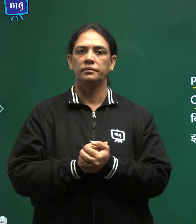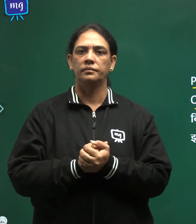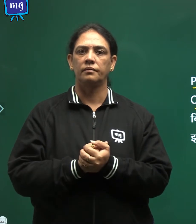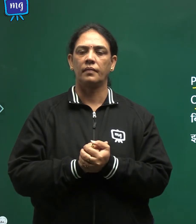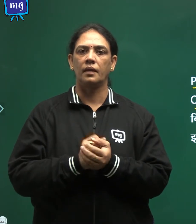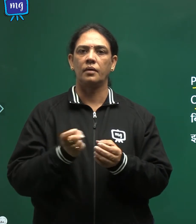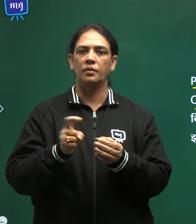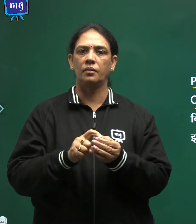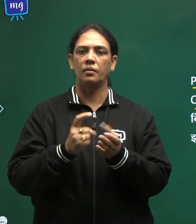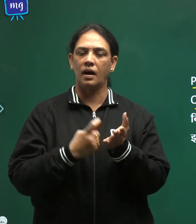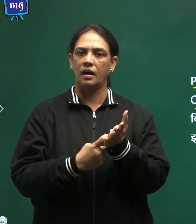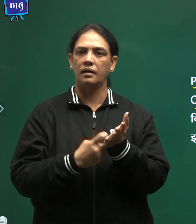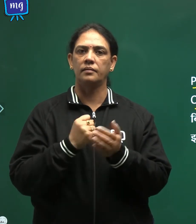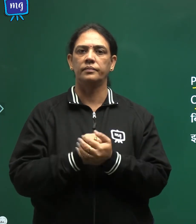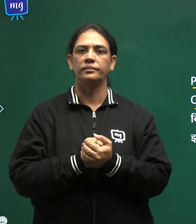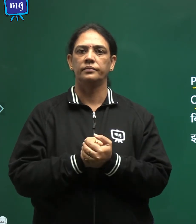QR